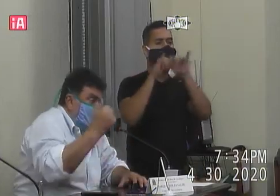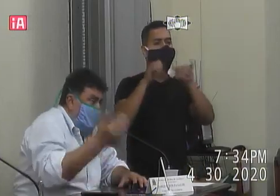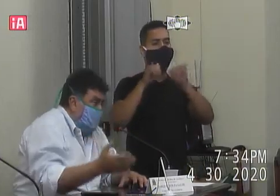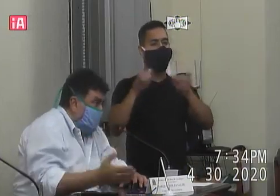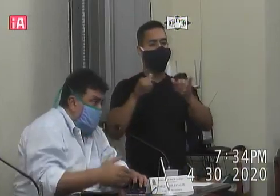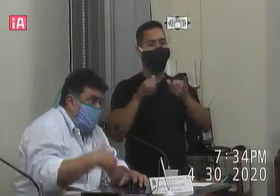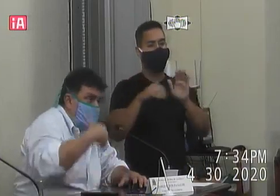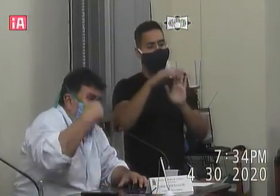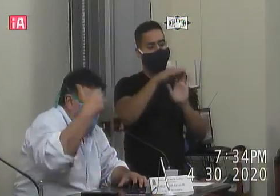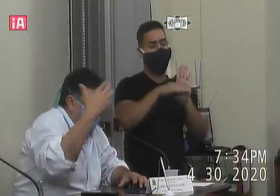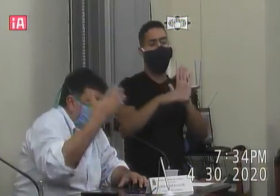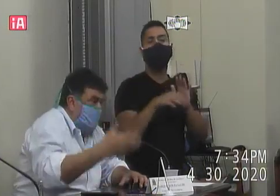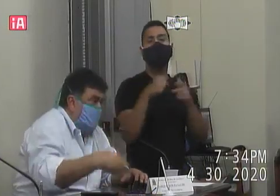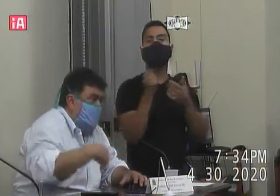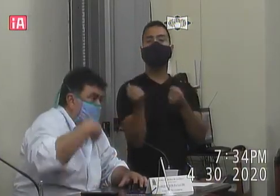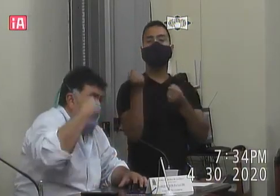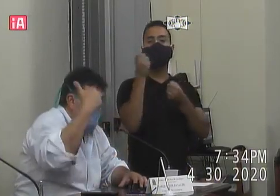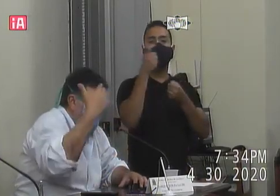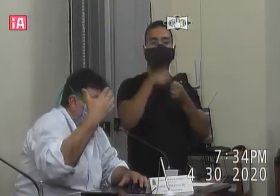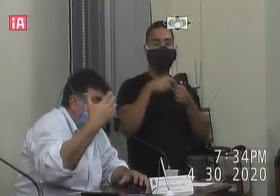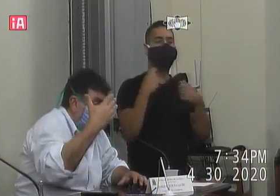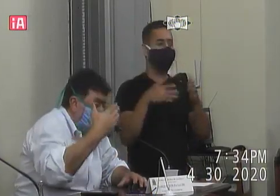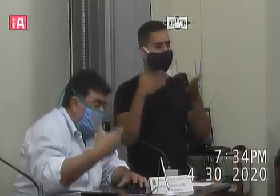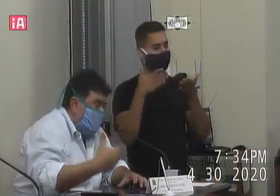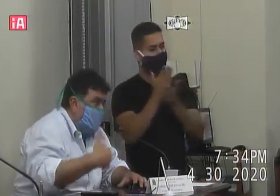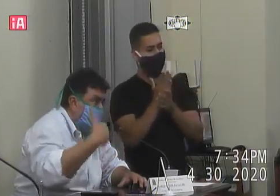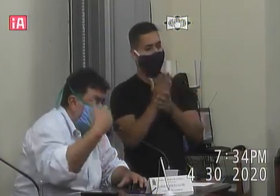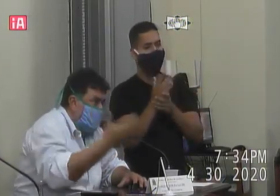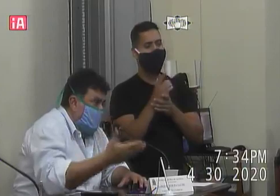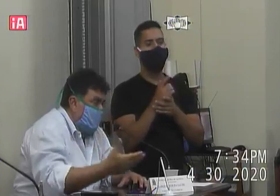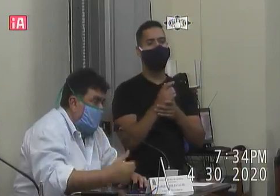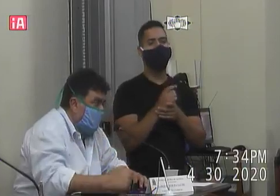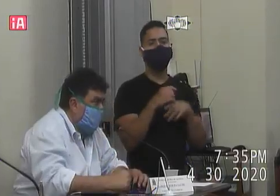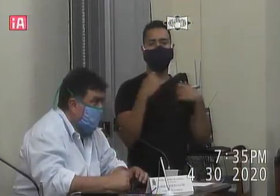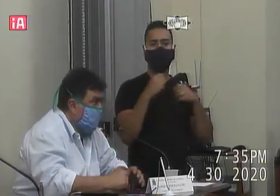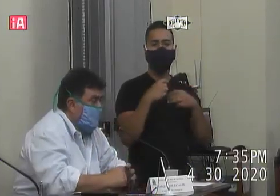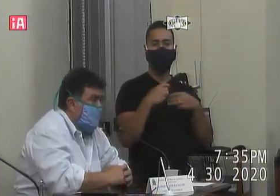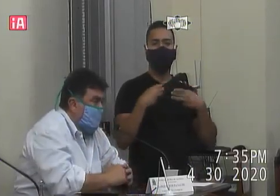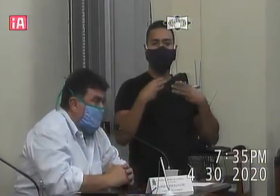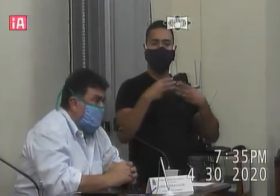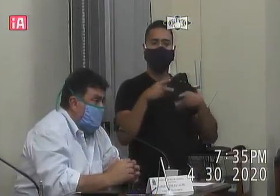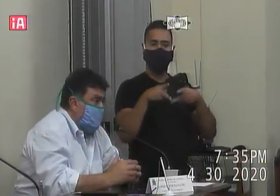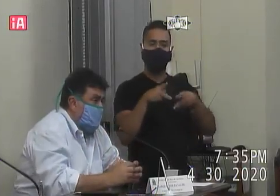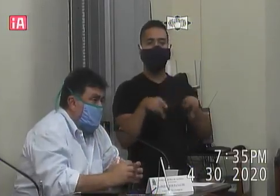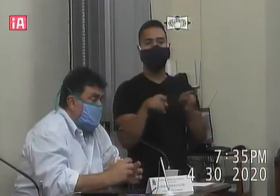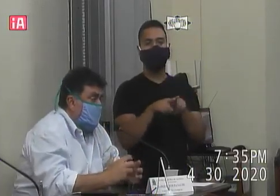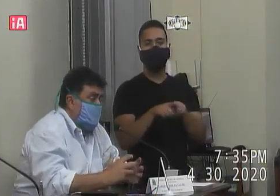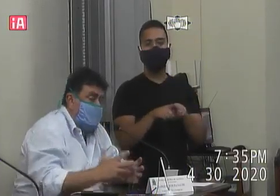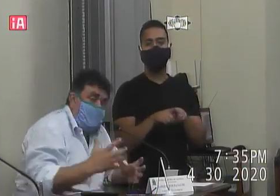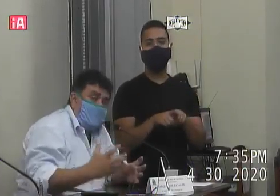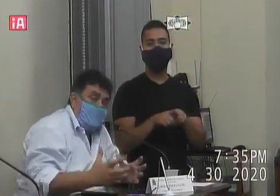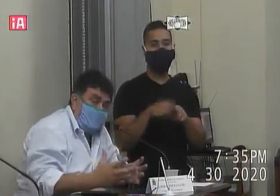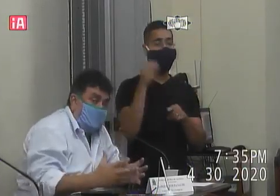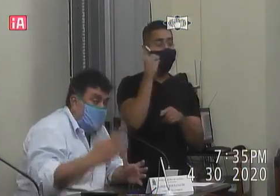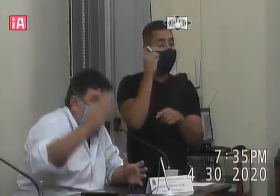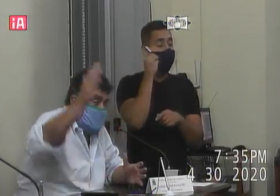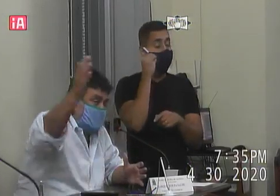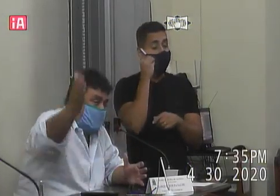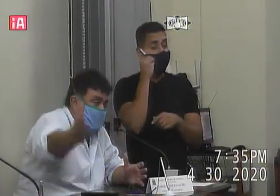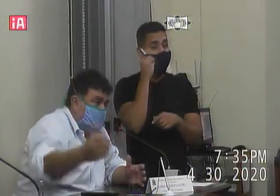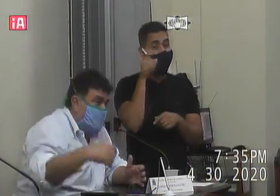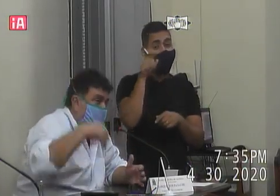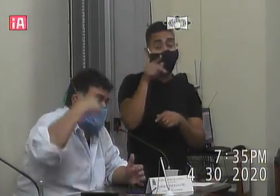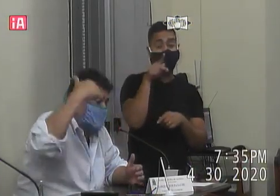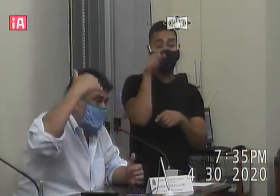O calendário de retorno, para ver se vai ser aprovado, passar pelo acompanhamento do Ministério Público. Tá? Então, gente, a gente está nessa expectativa,